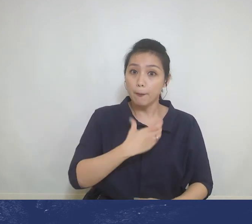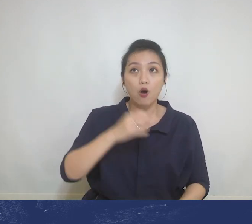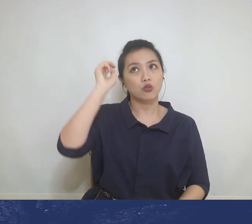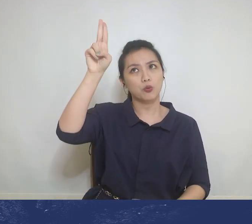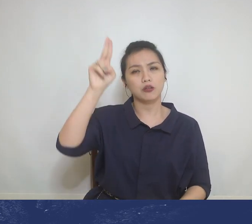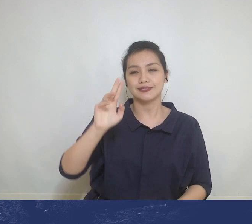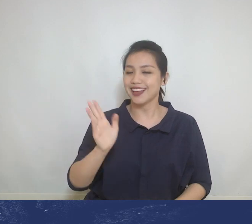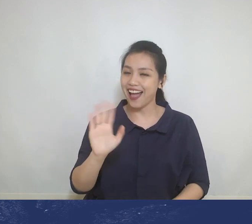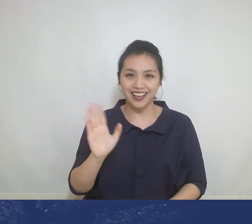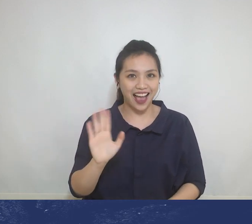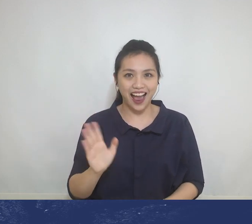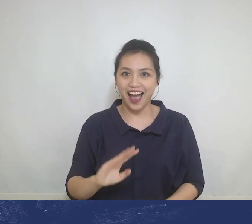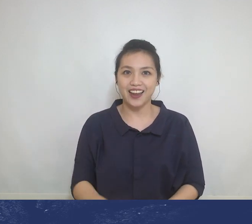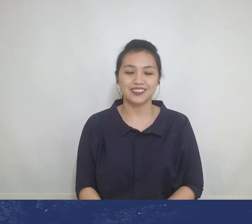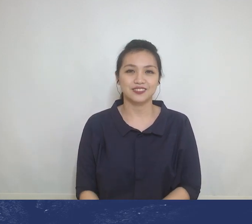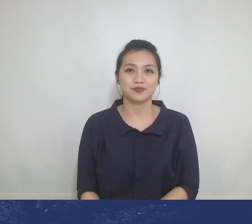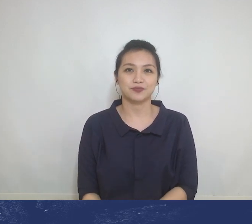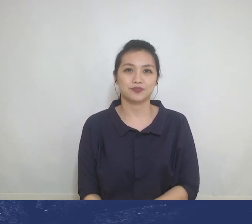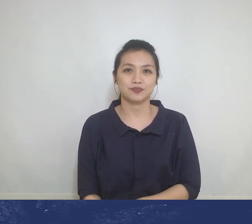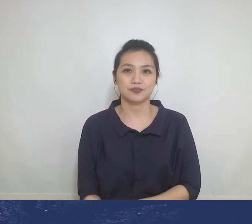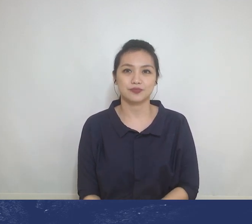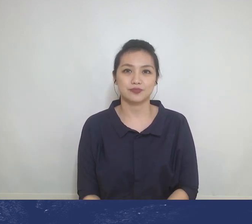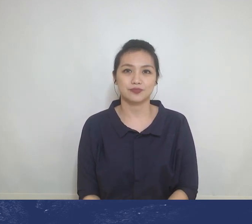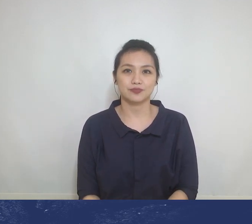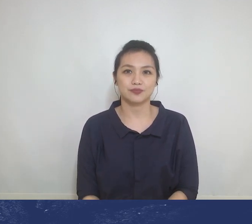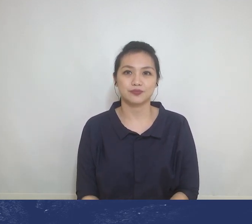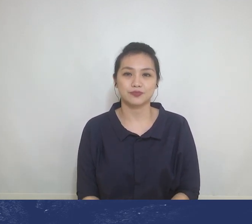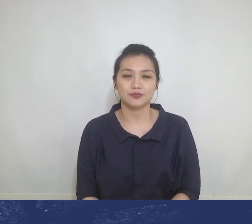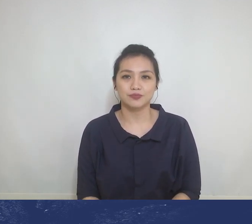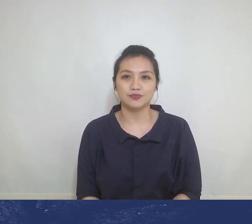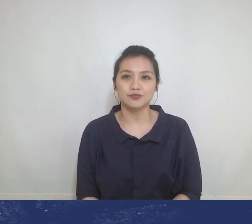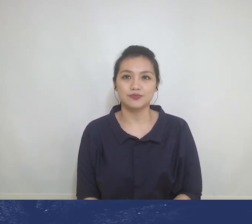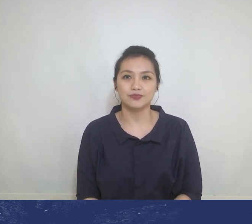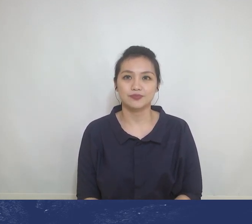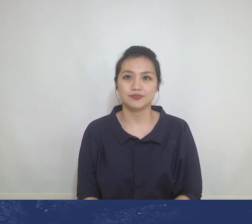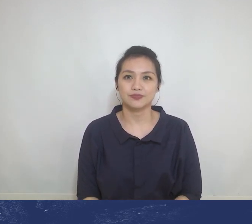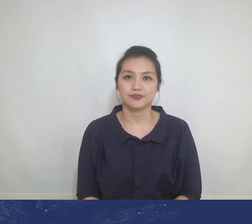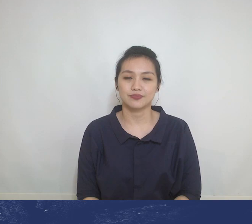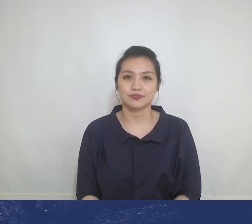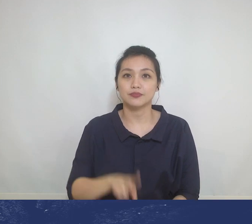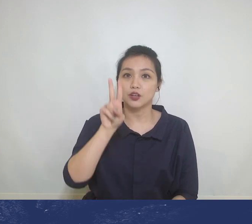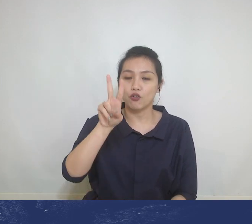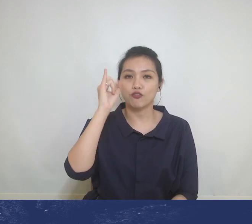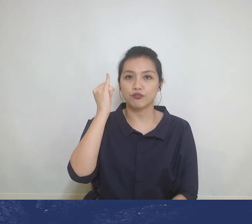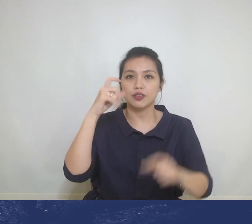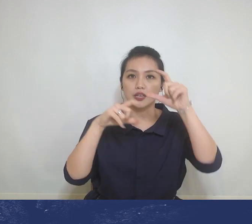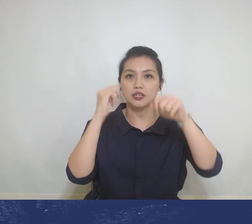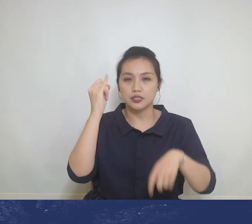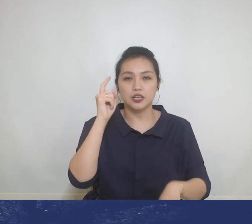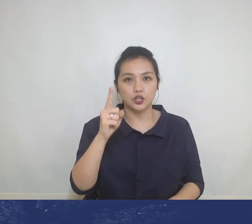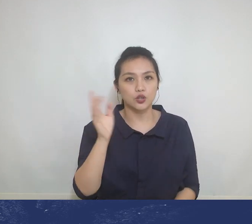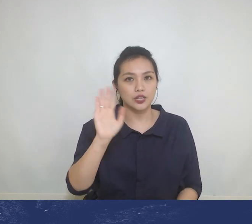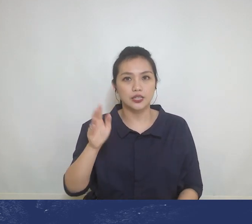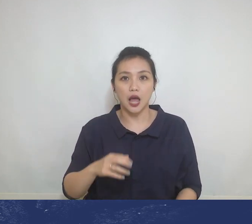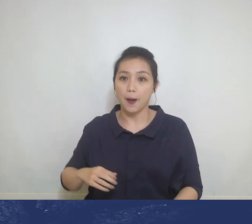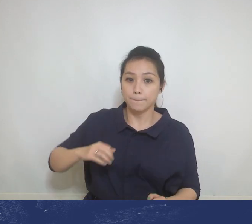Izinkan saya ngomong sedikit, itu tadi dari sisi Yakub ya, dari sisi Bapa di sorga. Gini, visi itu tidak pernah